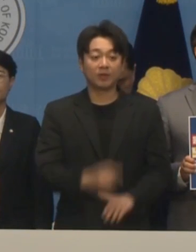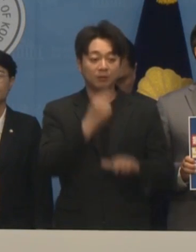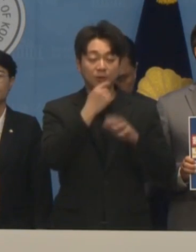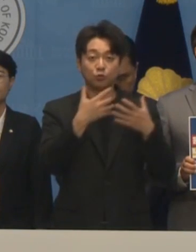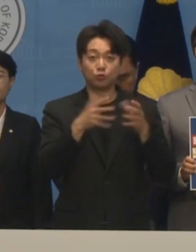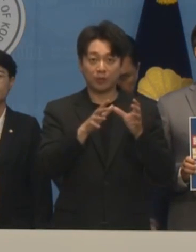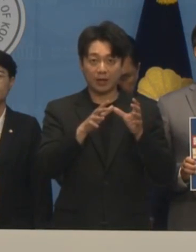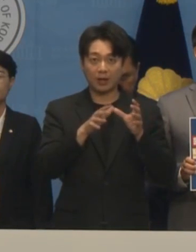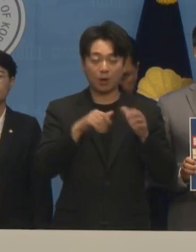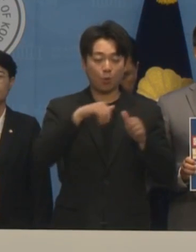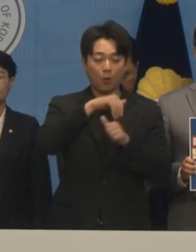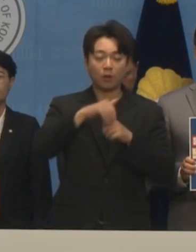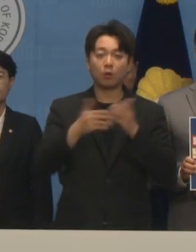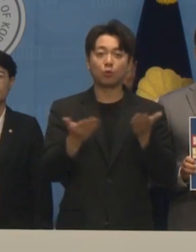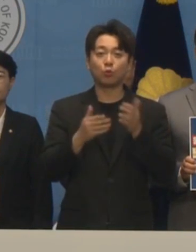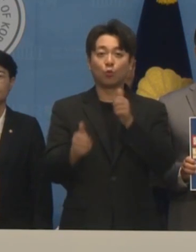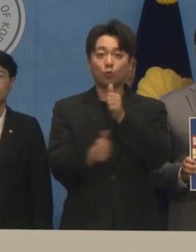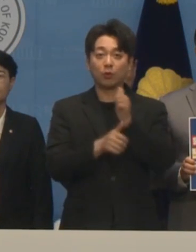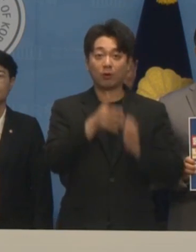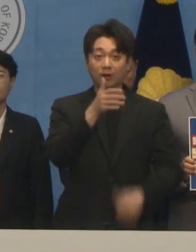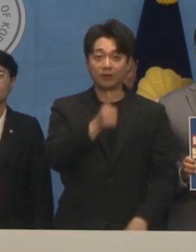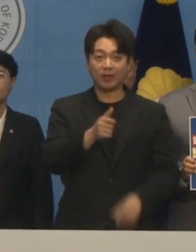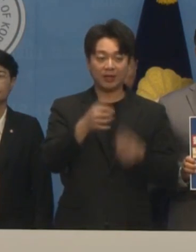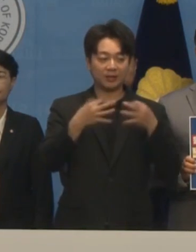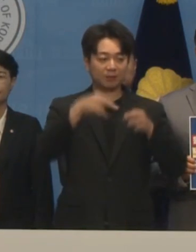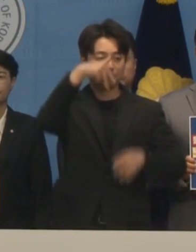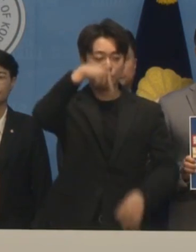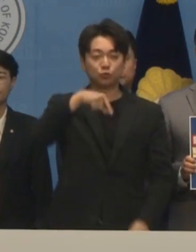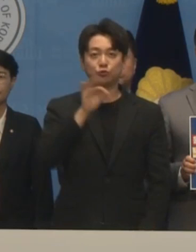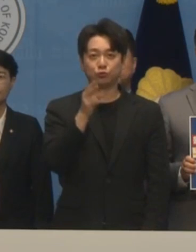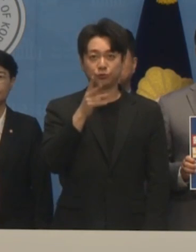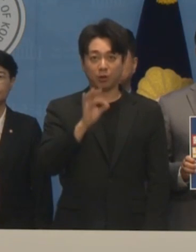더불어민주당 국회 환경노동위원회 간사이신 김주영 의원님 오셨습니다.